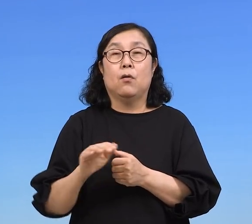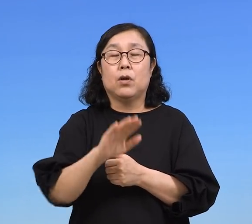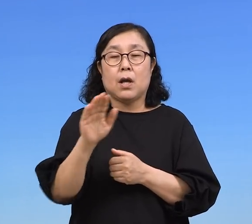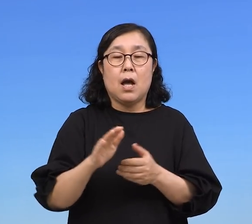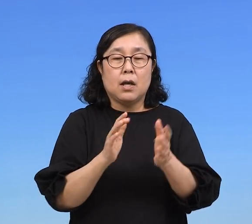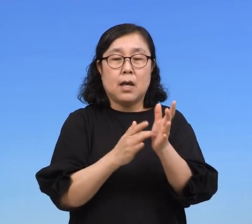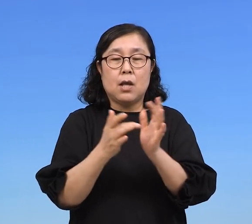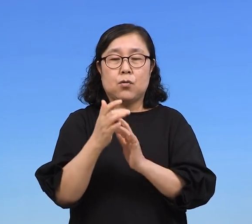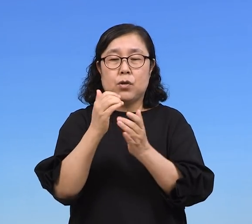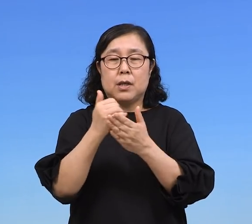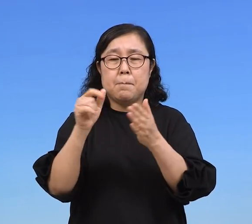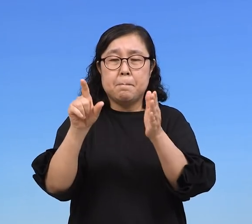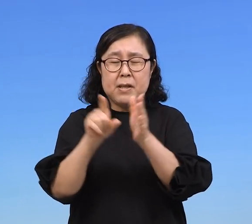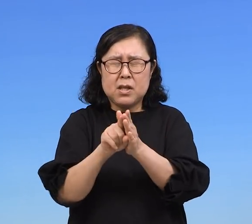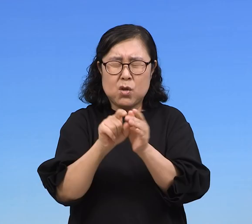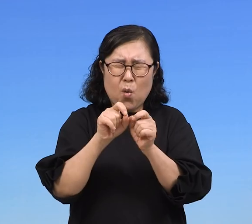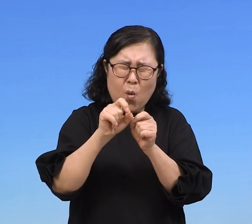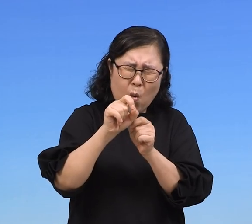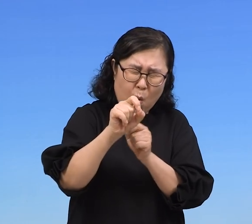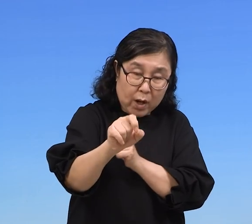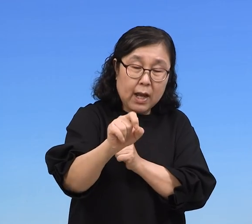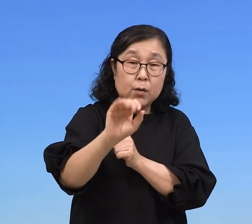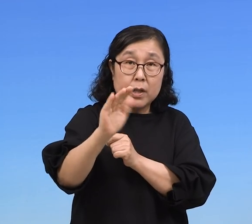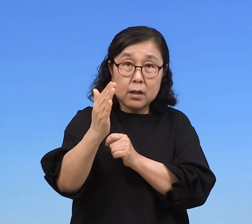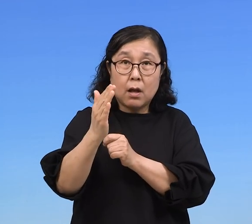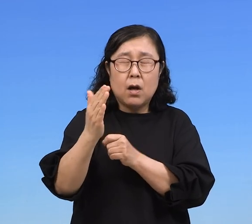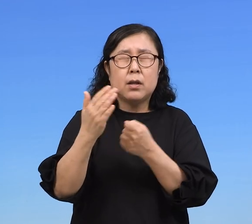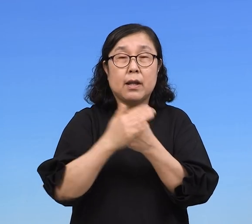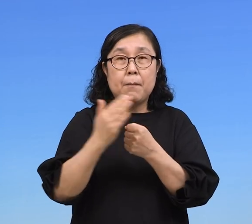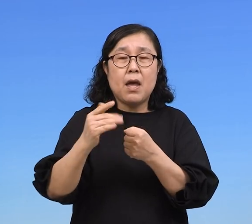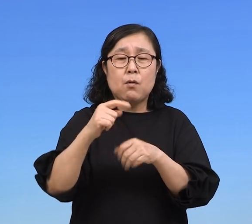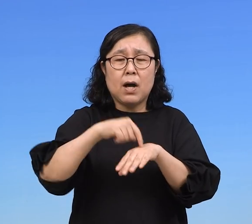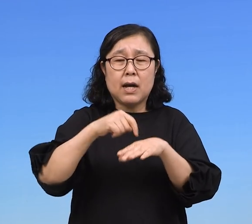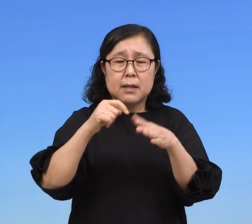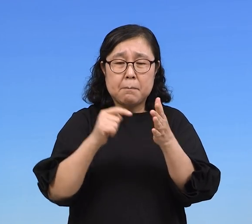년 됐냐고요. 좀 이런 답답함이 좀 있어야 되는 거 아닙니까?